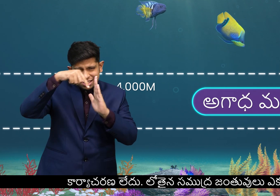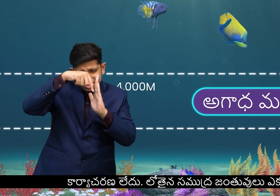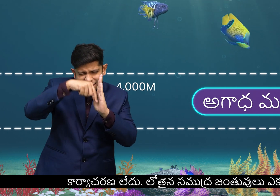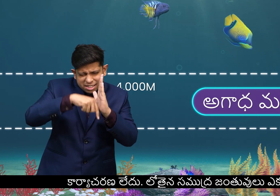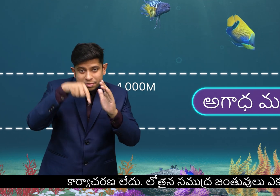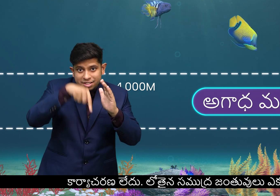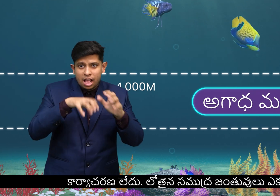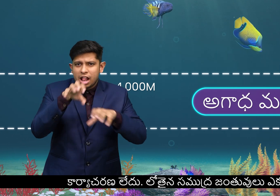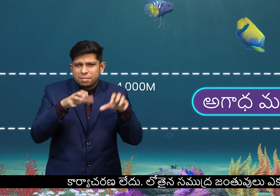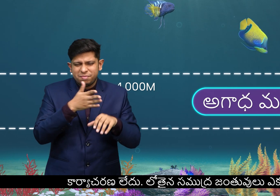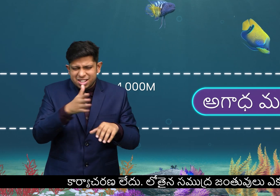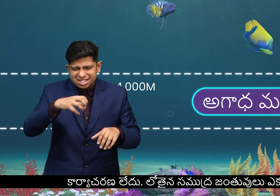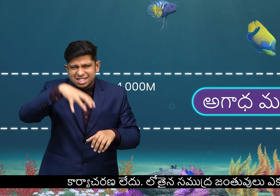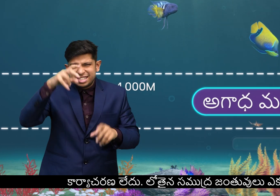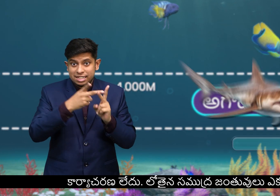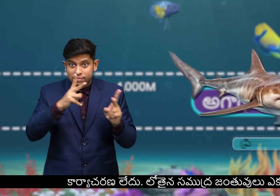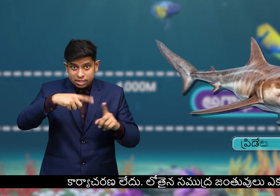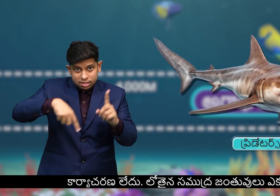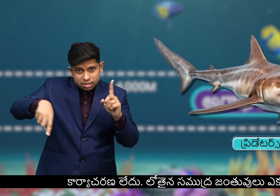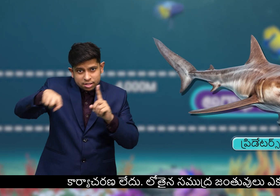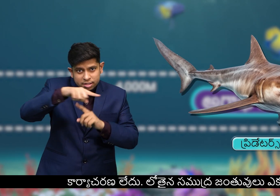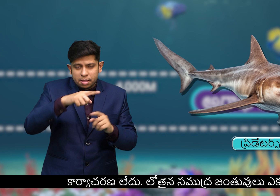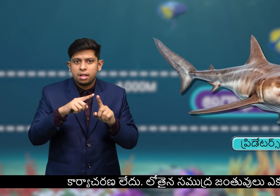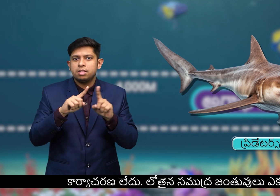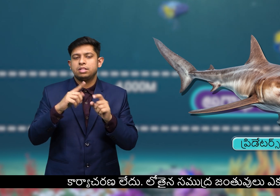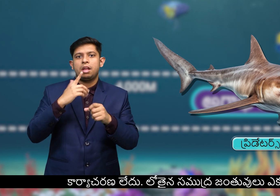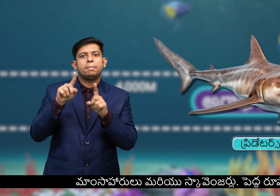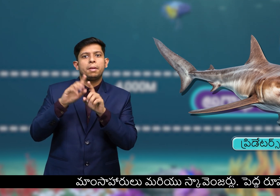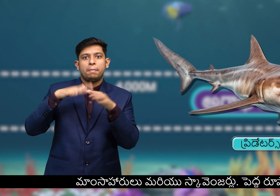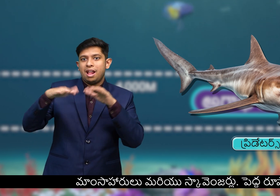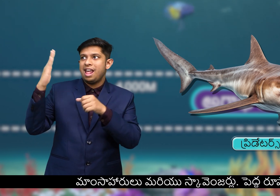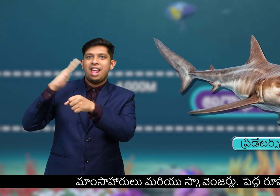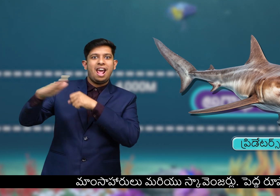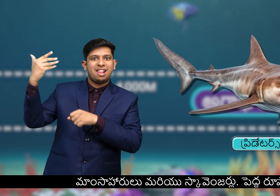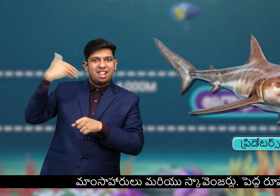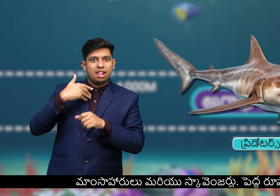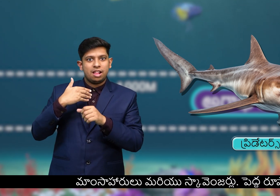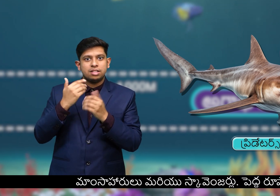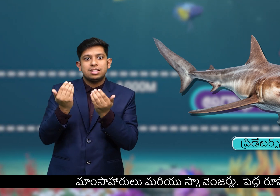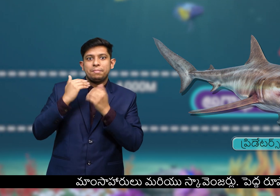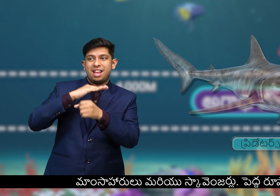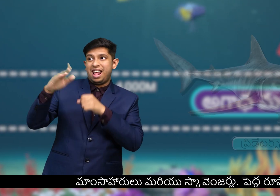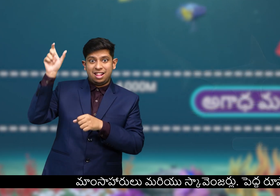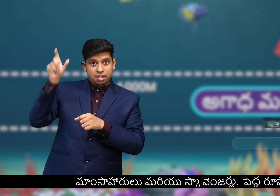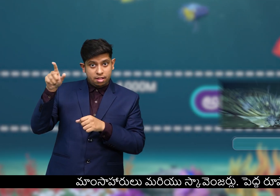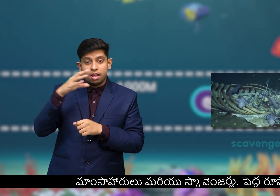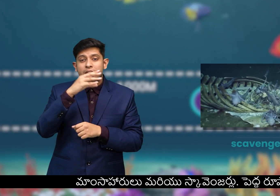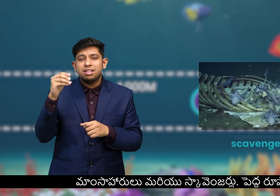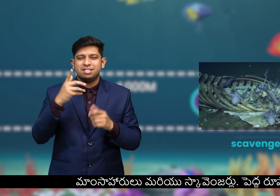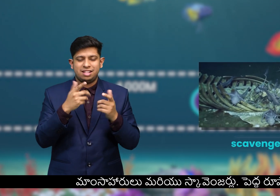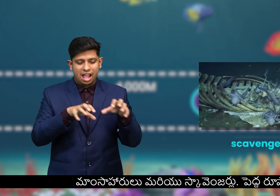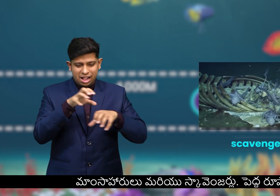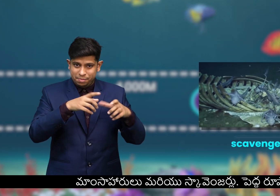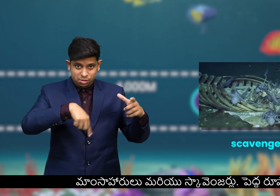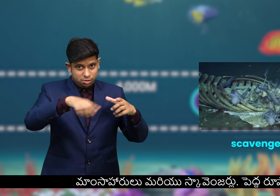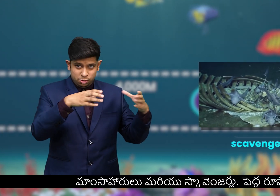కార్యాచరణ లేదు. లోతైన సముద్ర జంతువులు ఎక్కువగా మాంసాహారులు మరియు స్కావెంజర్లు. పెద్ద